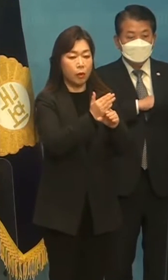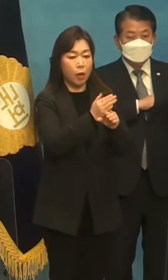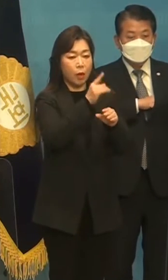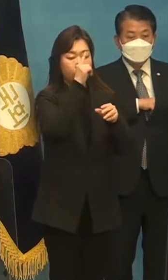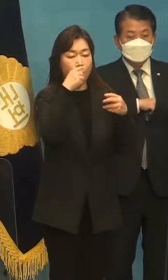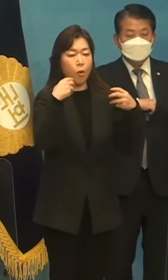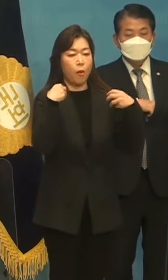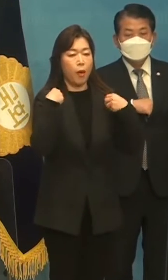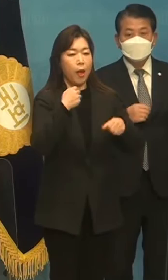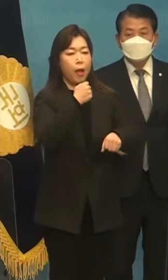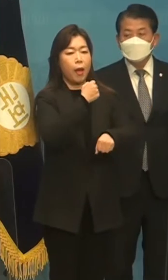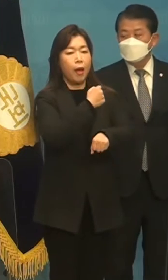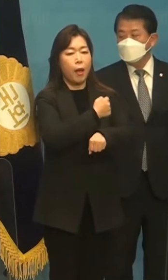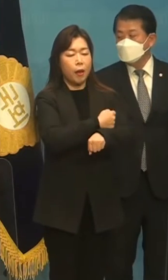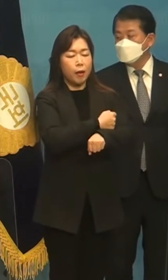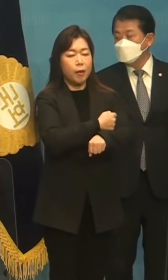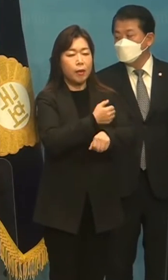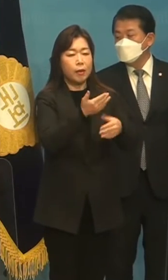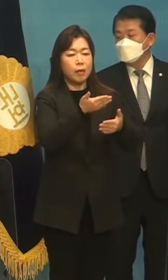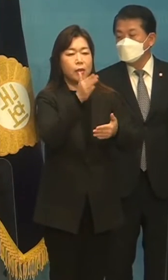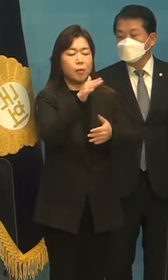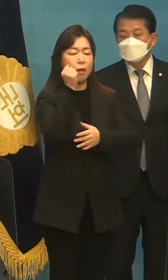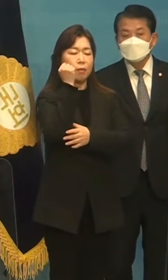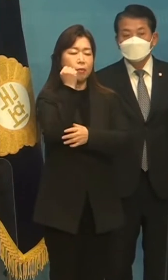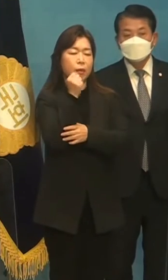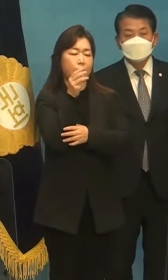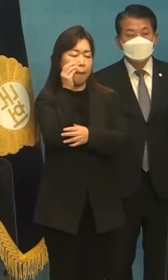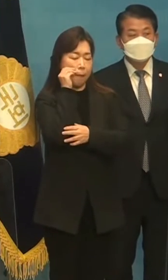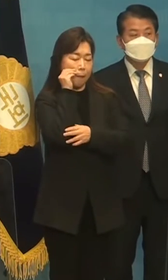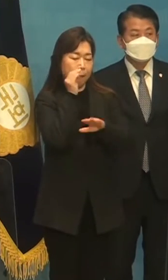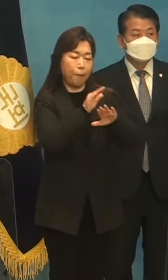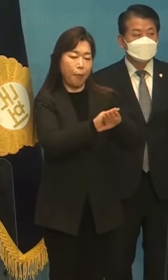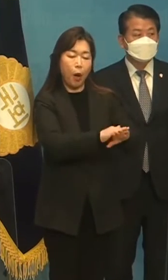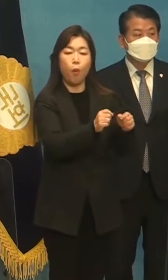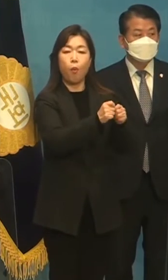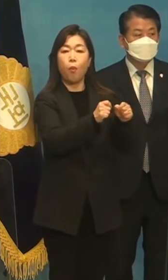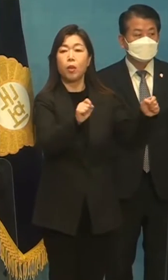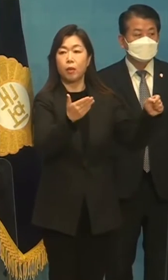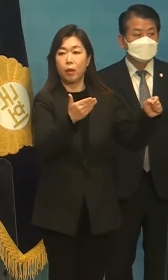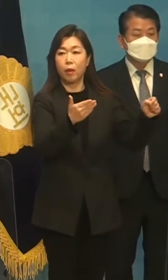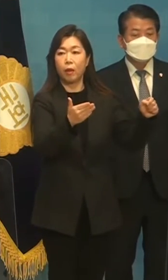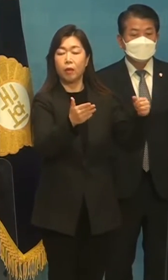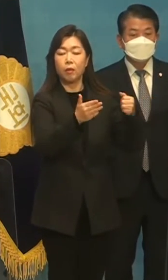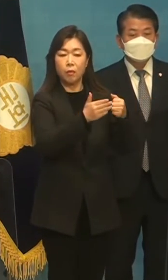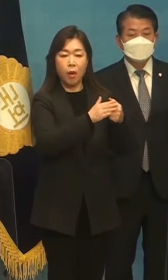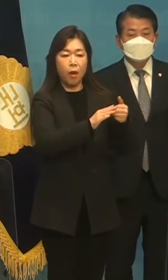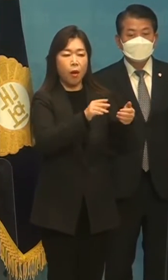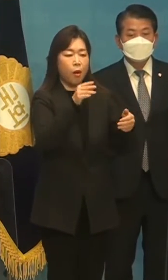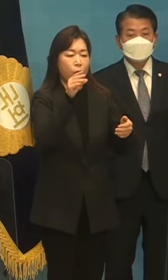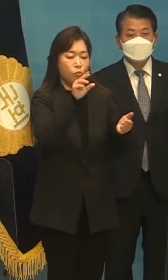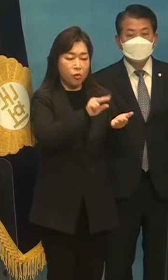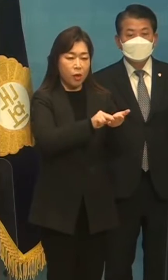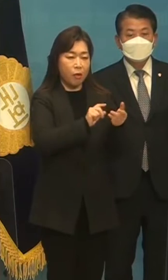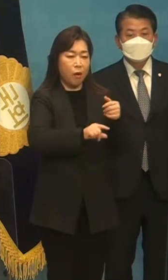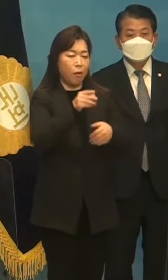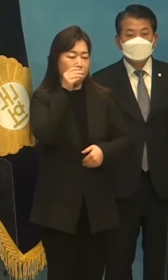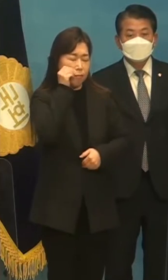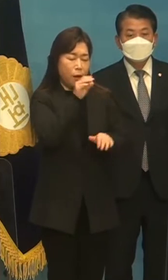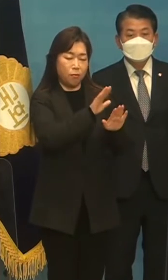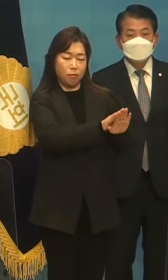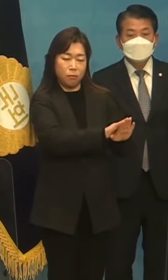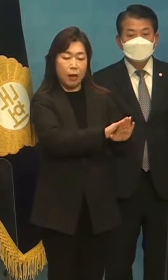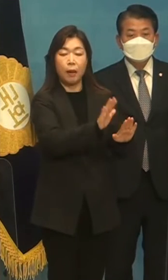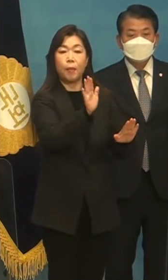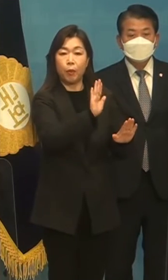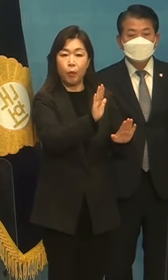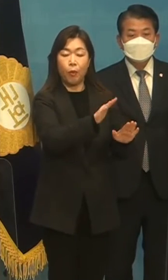정부와의 해묵은 과제 중에 하나였습니다. 그 문제를 이제는 더 이상 미룰 문제가